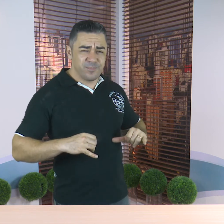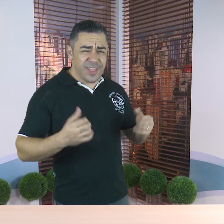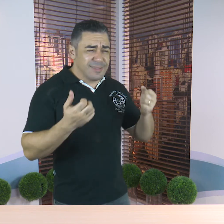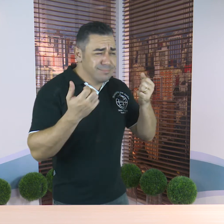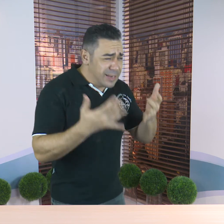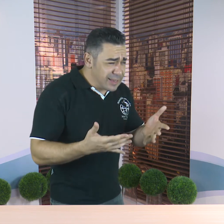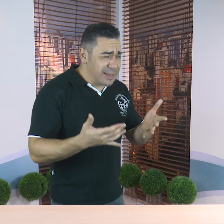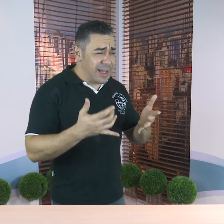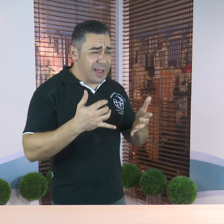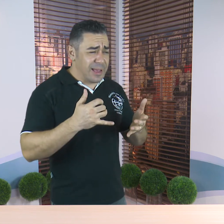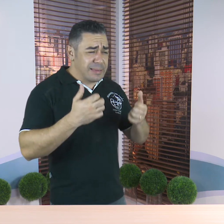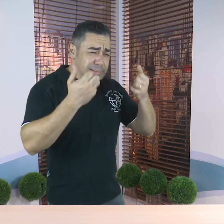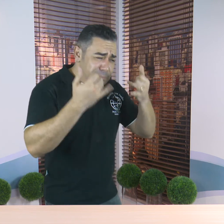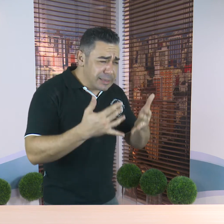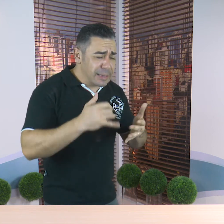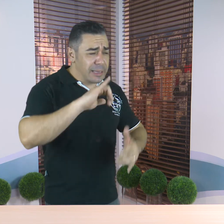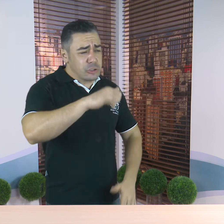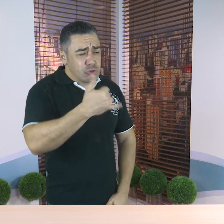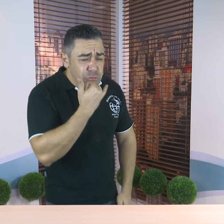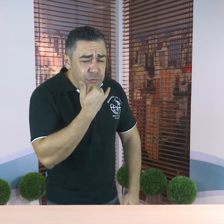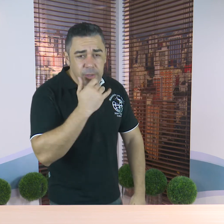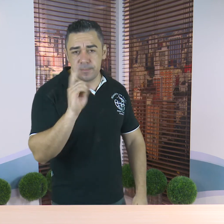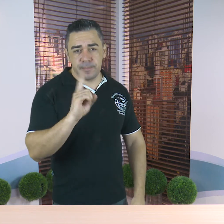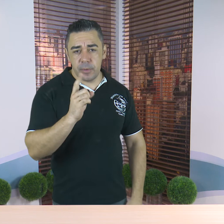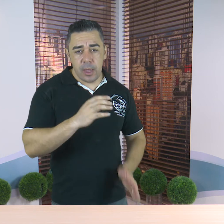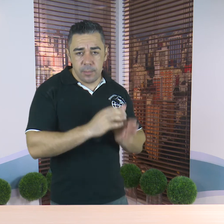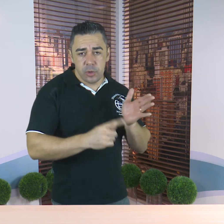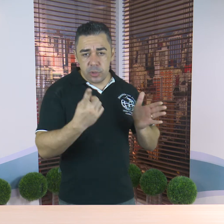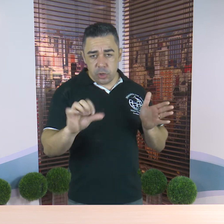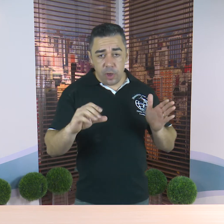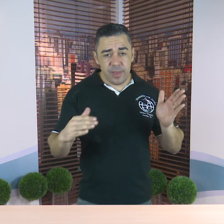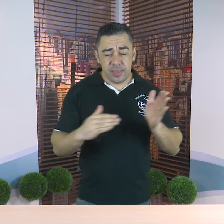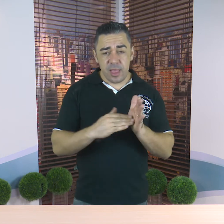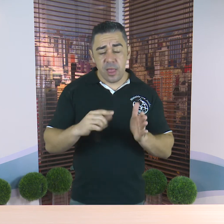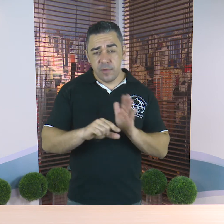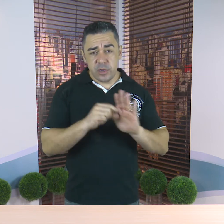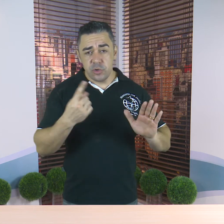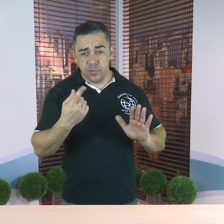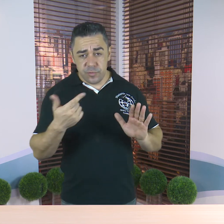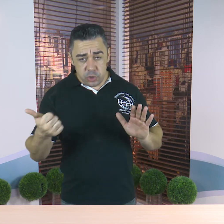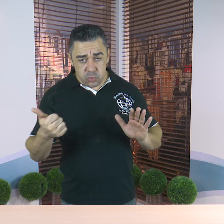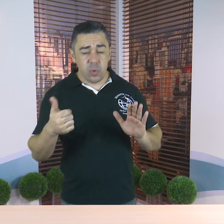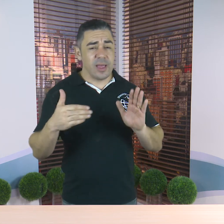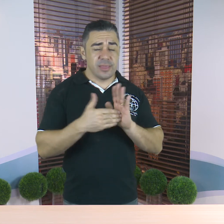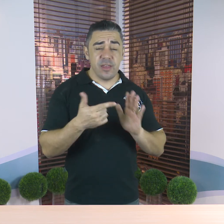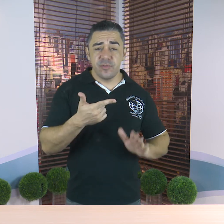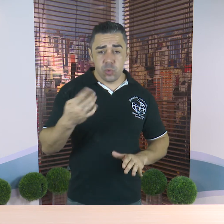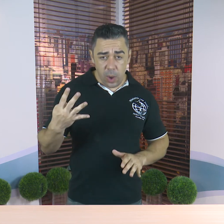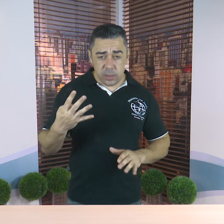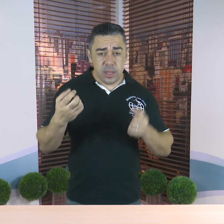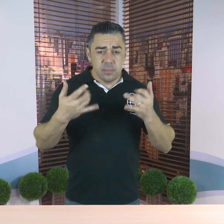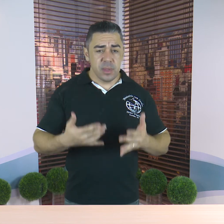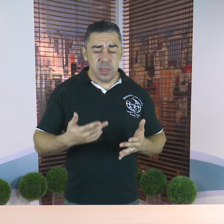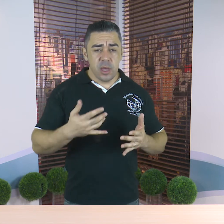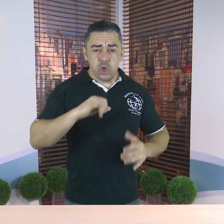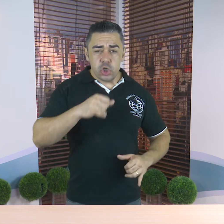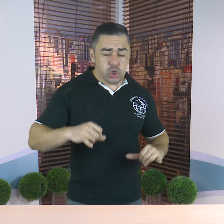auto-justificar. Veja, Jó 19, capítulo 21 até, versículo 21 até o 24. Ele quer abandonar toda